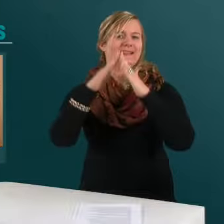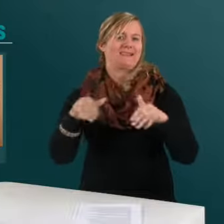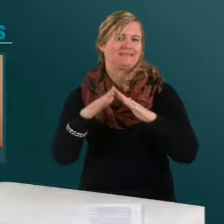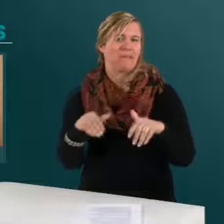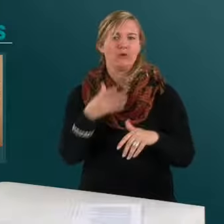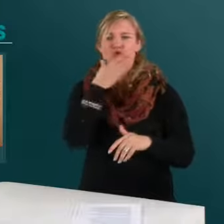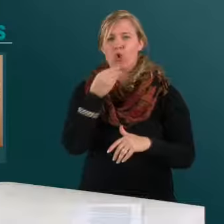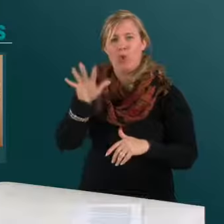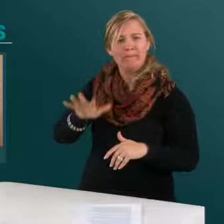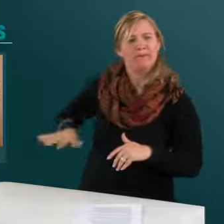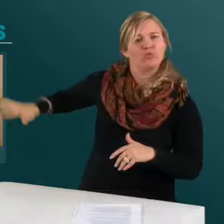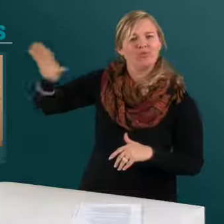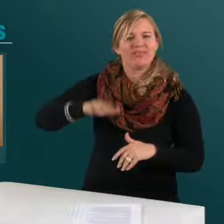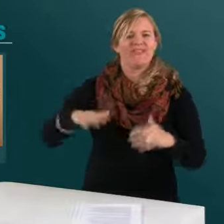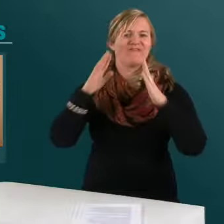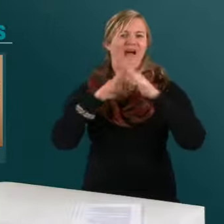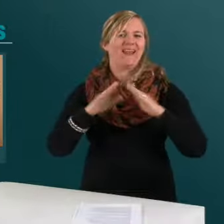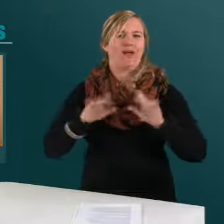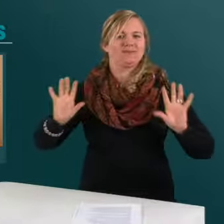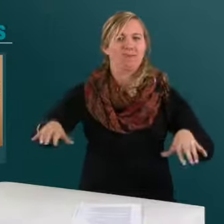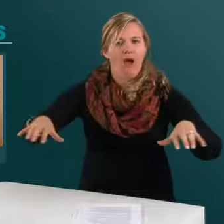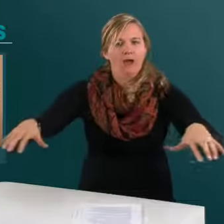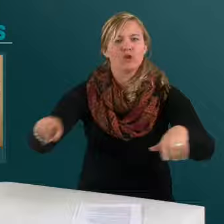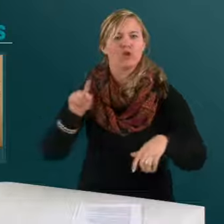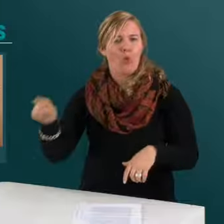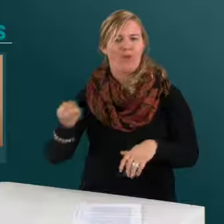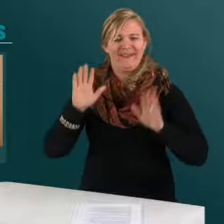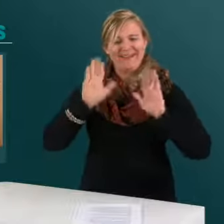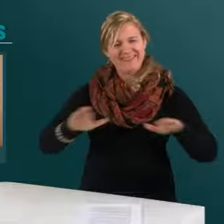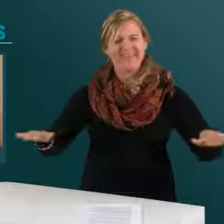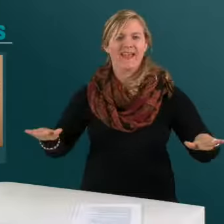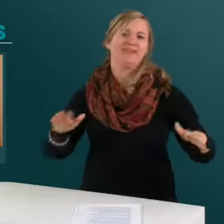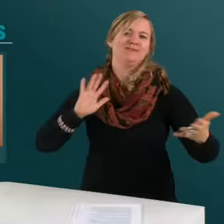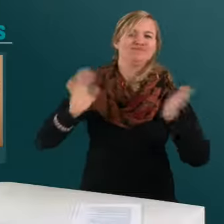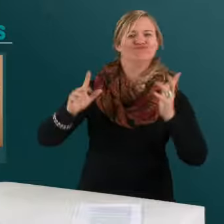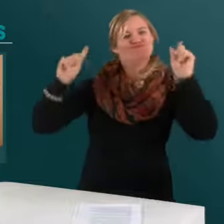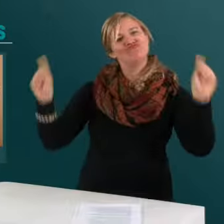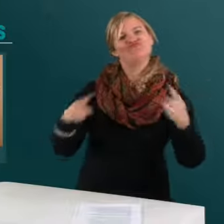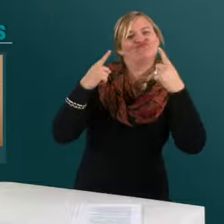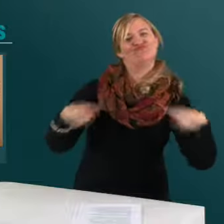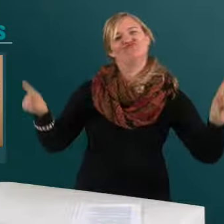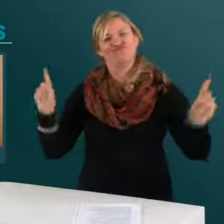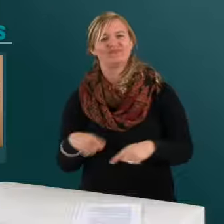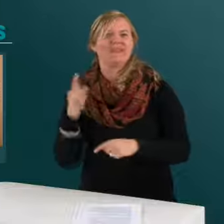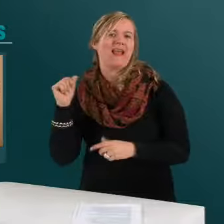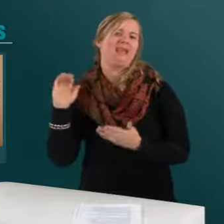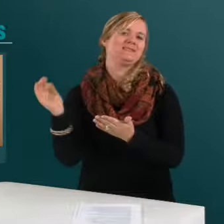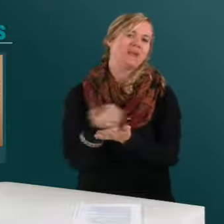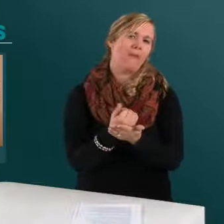werden gehörlose kinder auf dem schönen brunnen christkindlmarkt weihnachtsliedersingen nur mit gebärden und dadurch